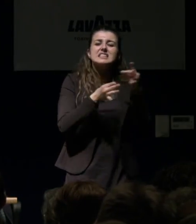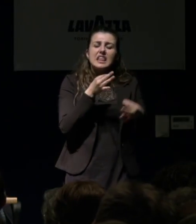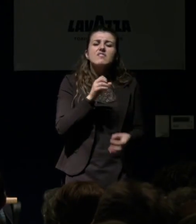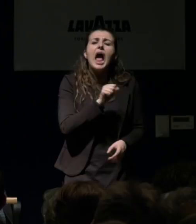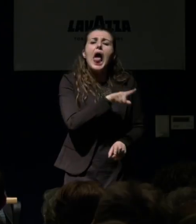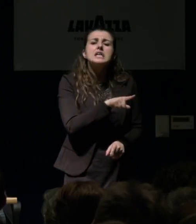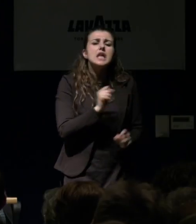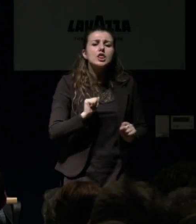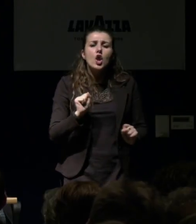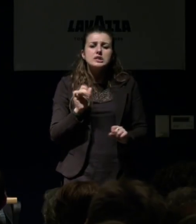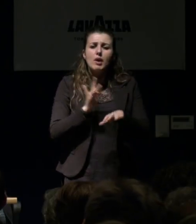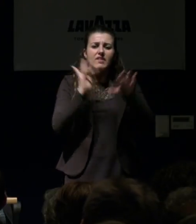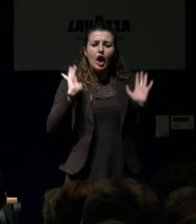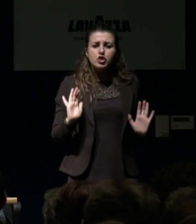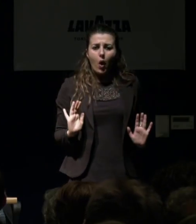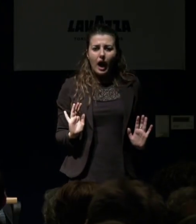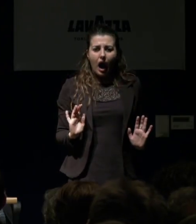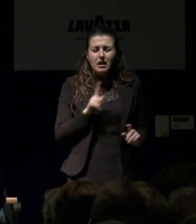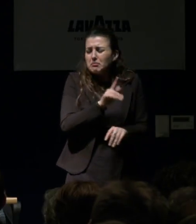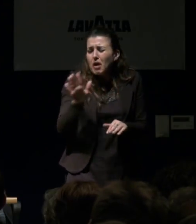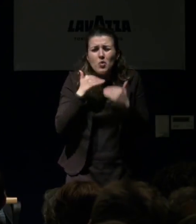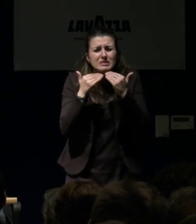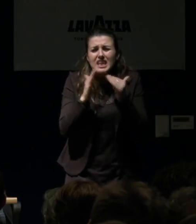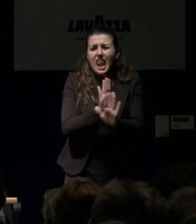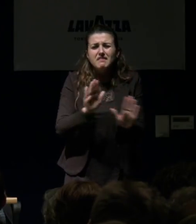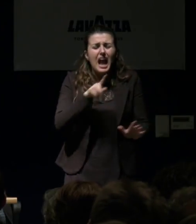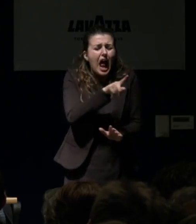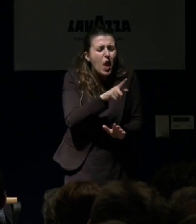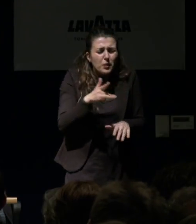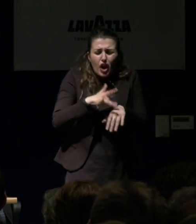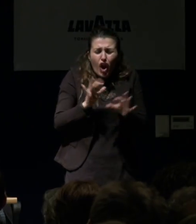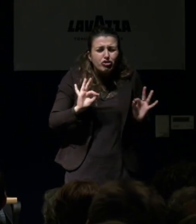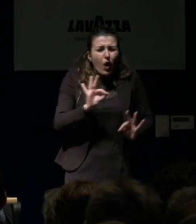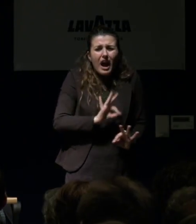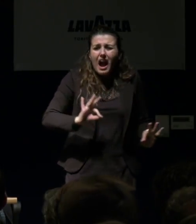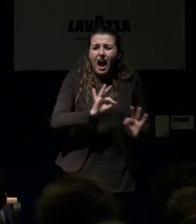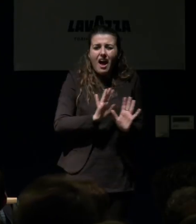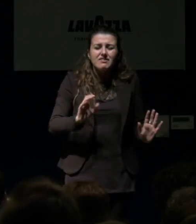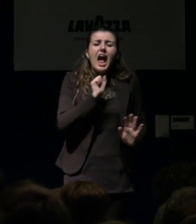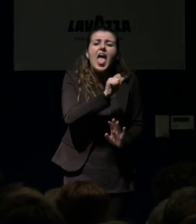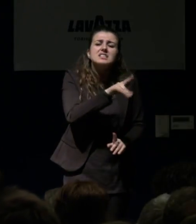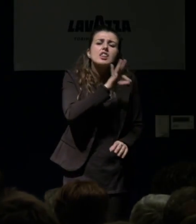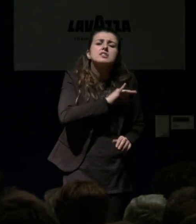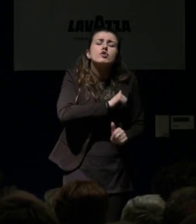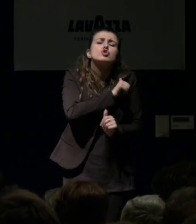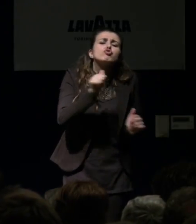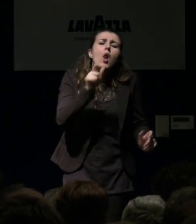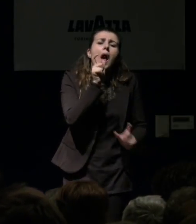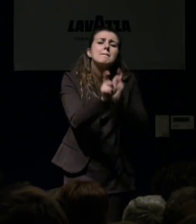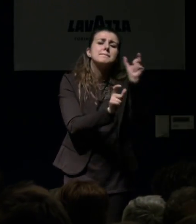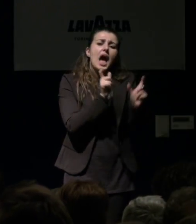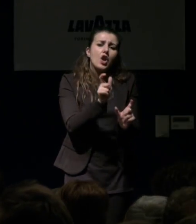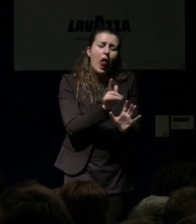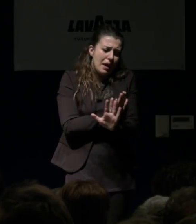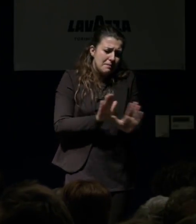line toccato da tutto questo non lo sfiorava proprio ad alessando interessavano le parole e basta il